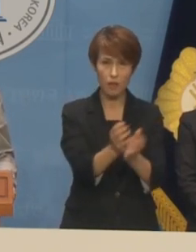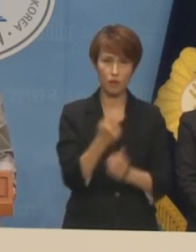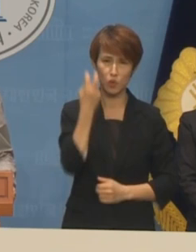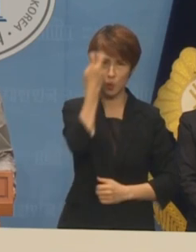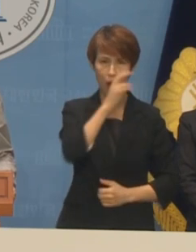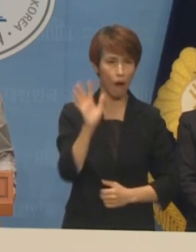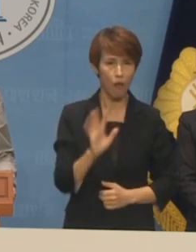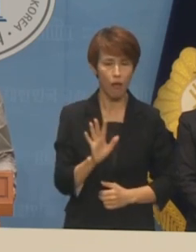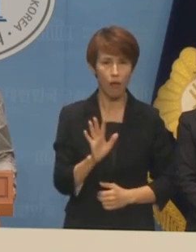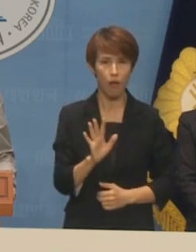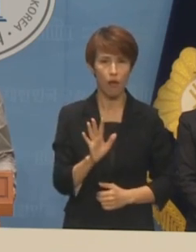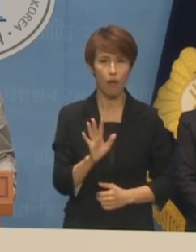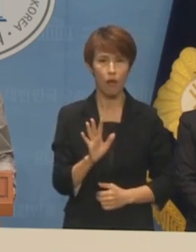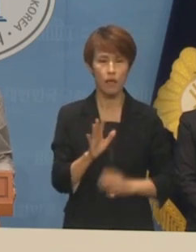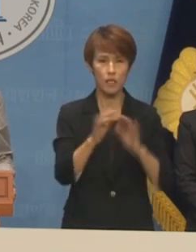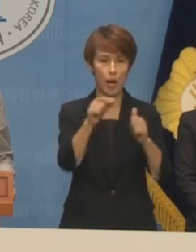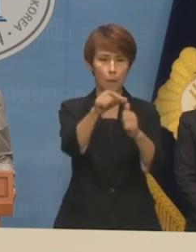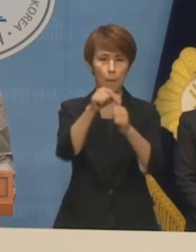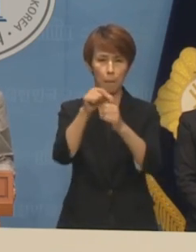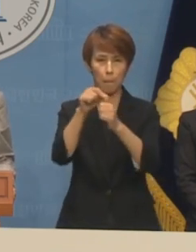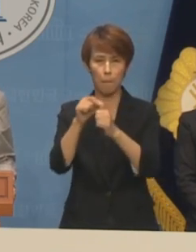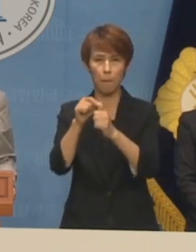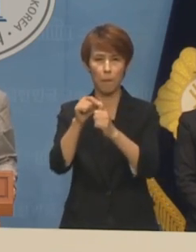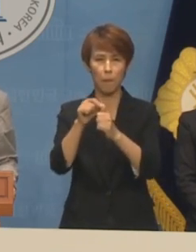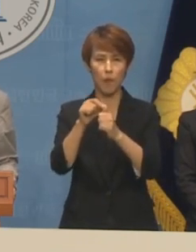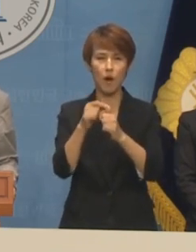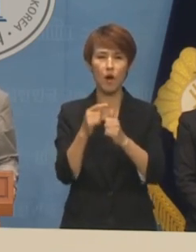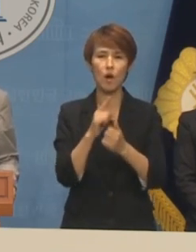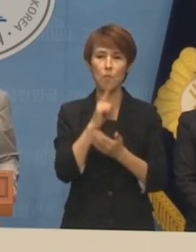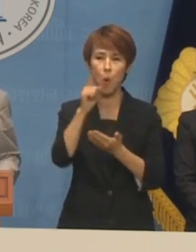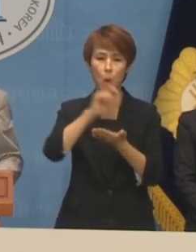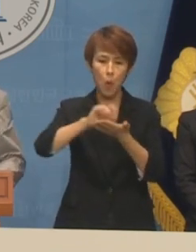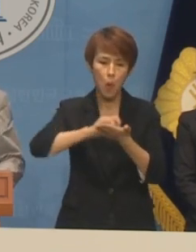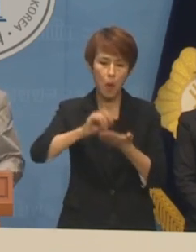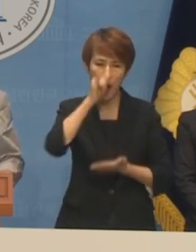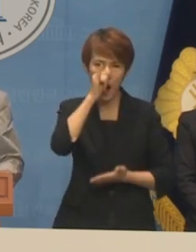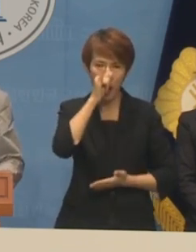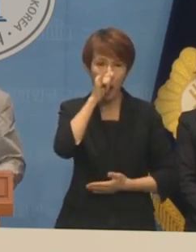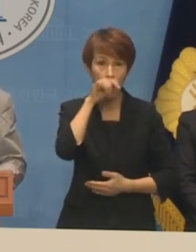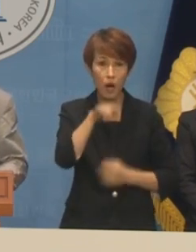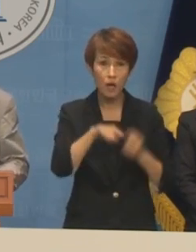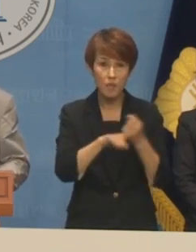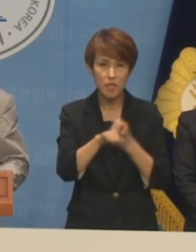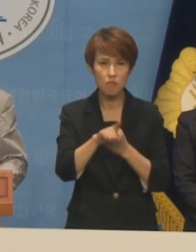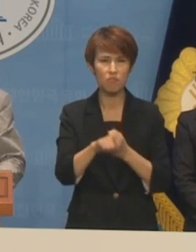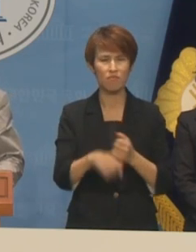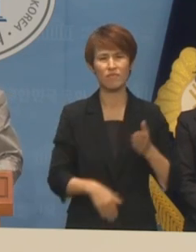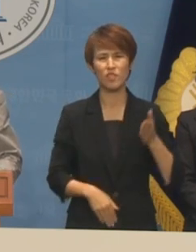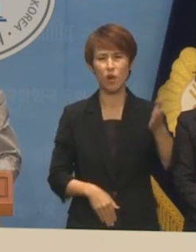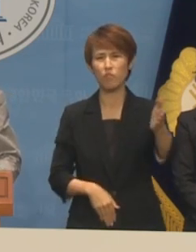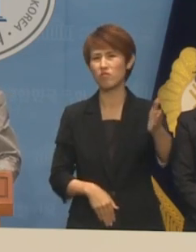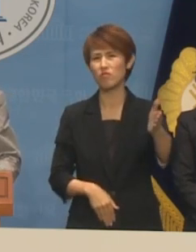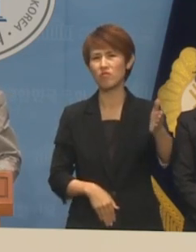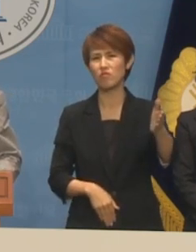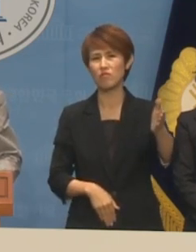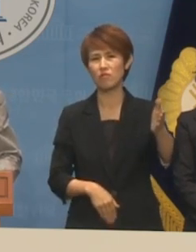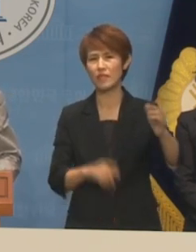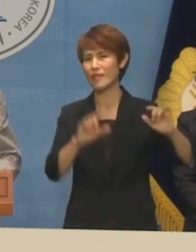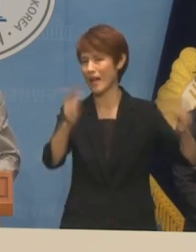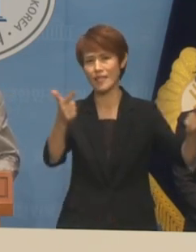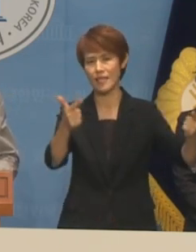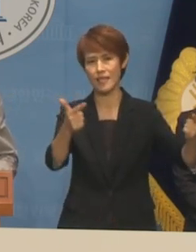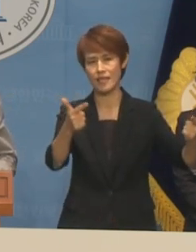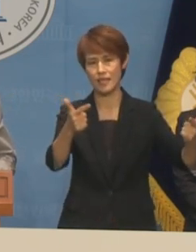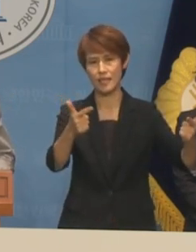하고 용역으로 보고서를 작성하겠다는 것은 스스로 전문가들이